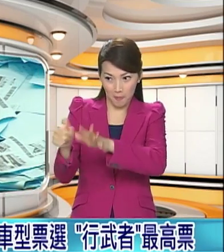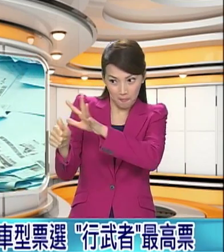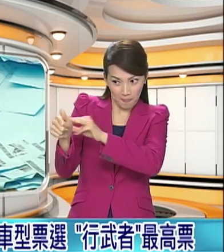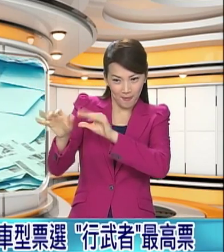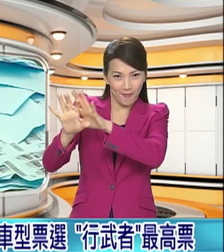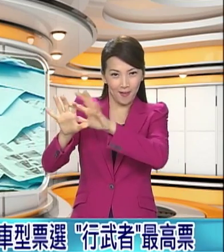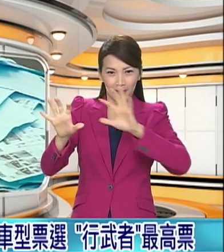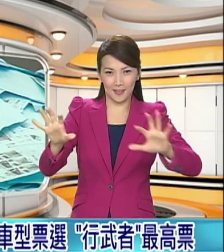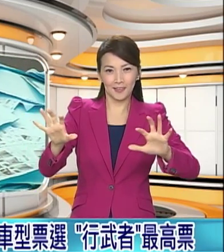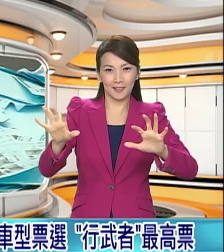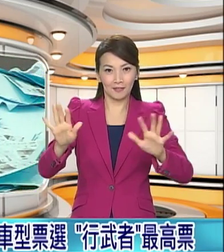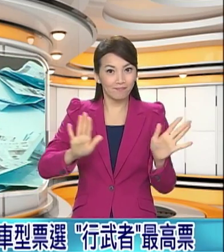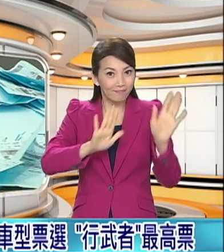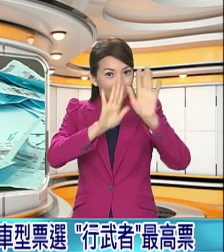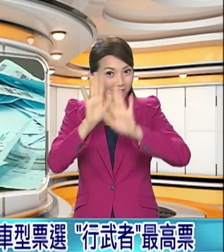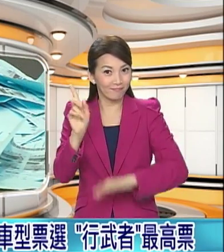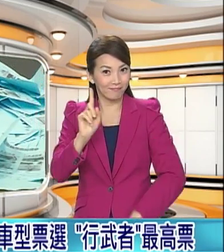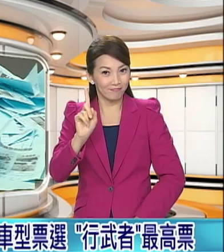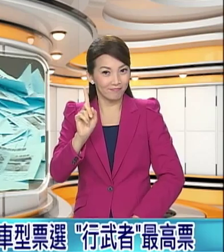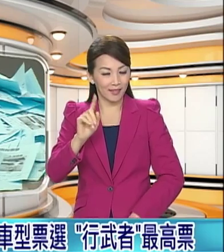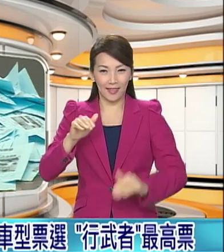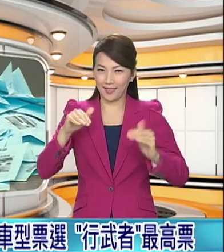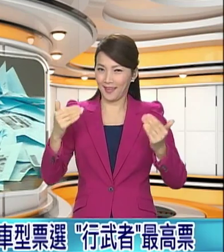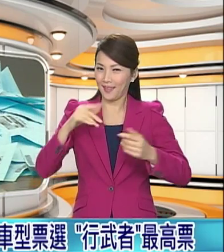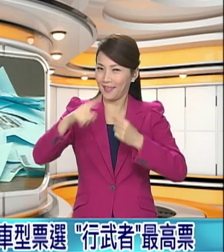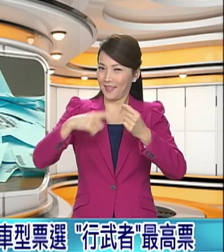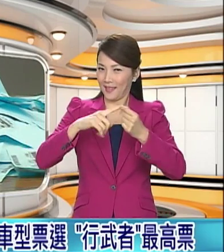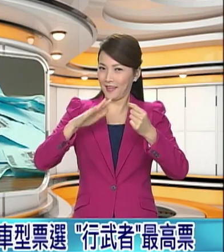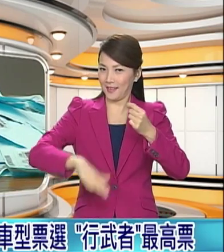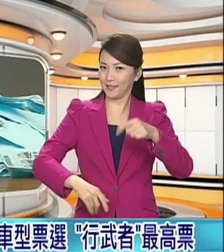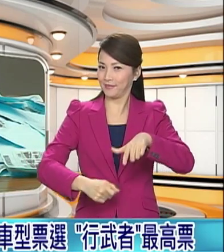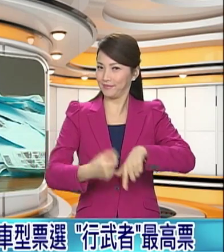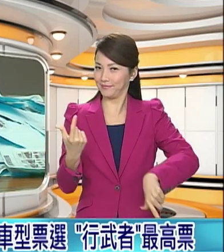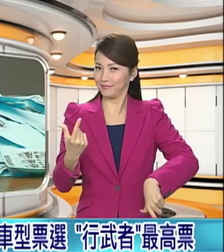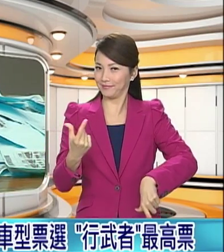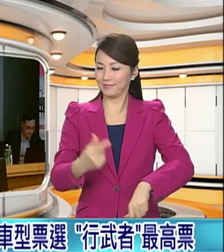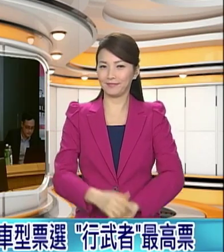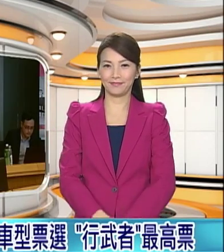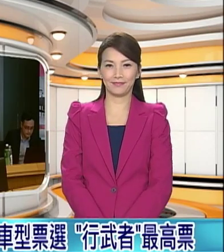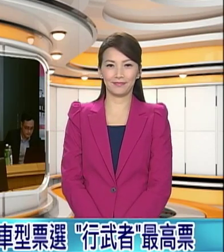进行设计，预计在今年底原型车就会亮相。